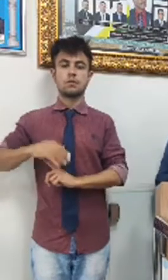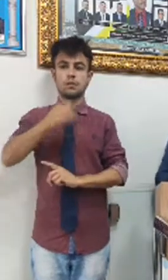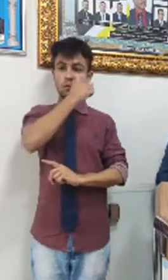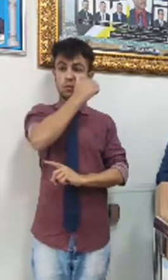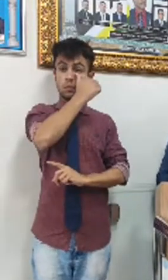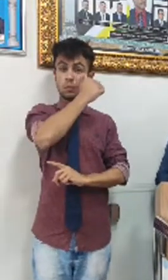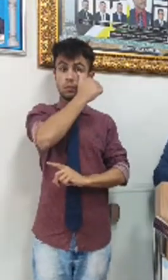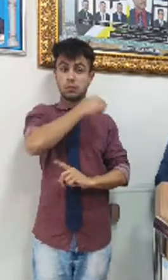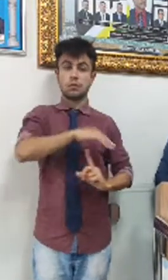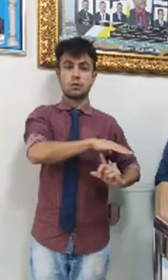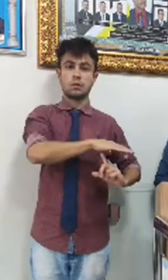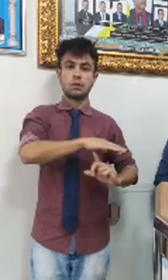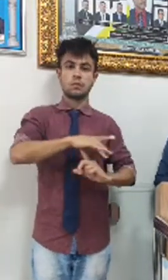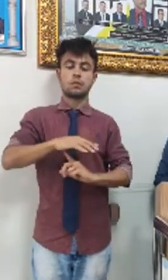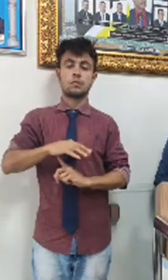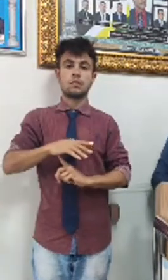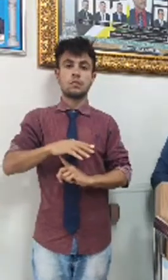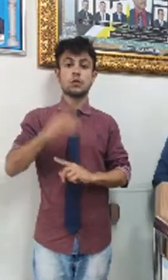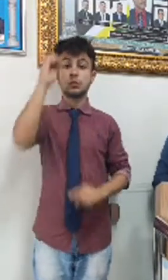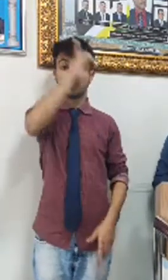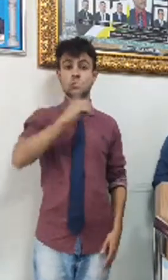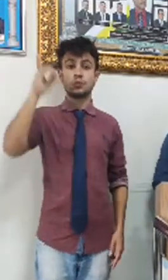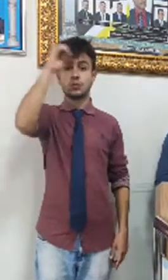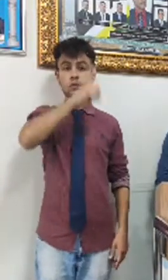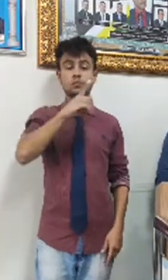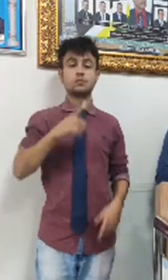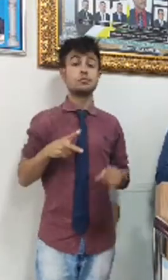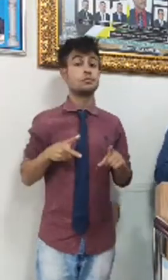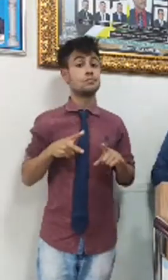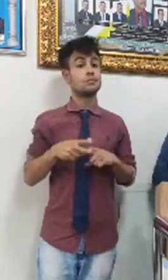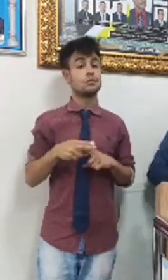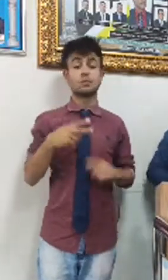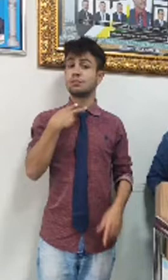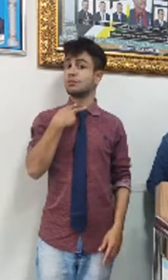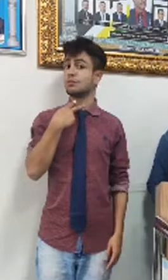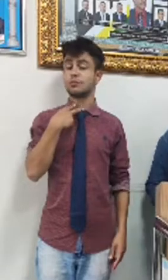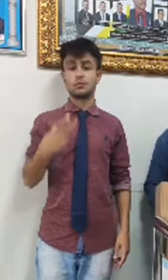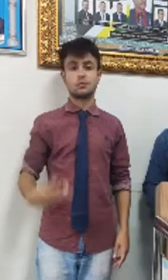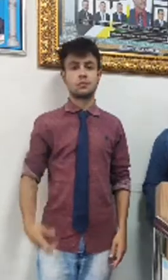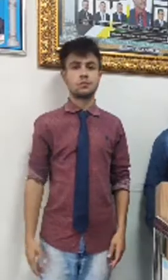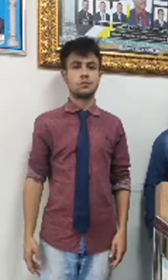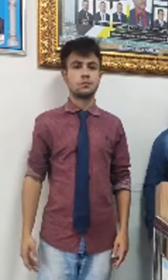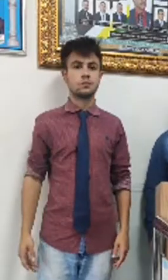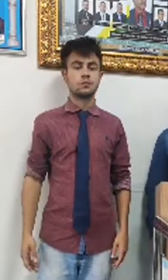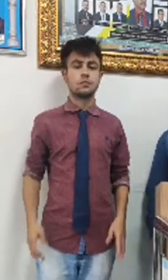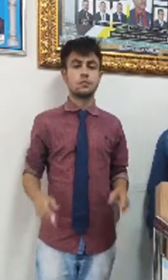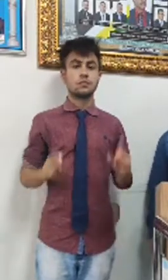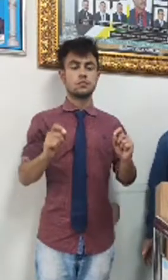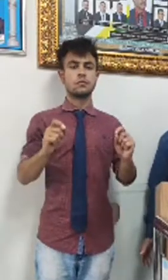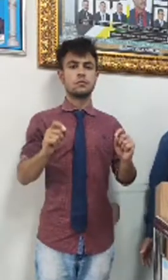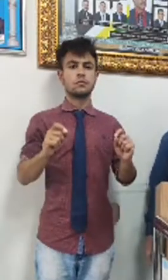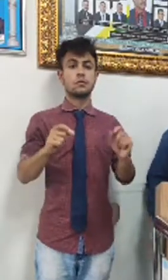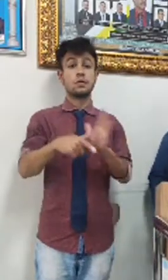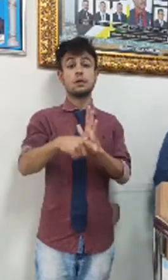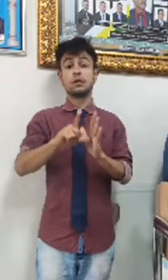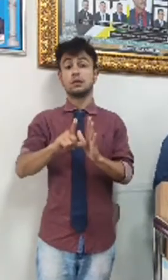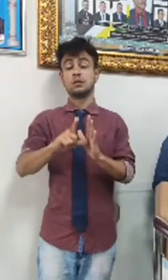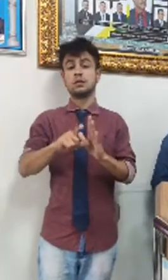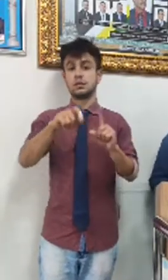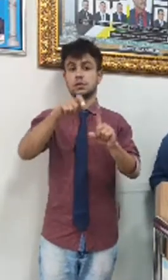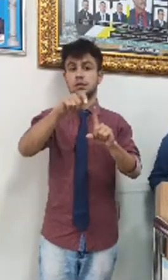no domingo. Não pode ser no domingo. A feira, eles podem botar o dia que quiser mesmo no domingo. Ou antes, só logo tem que ser, não pode